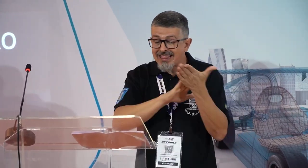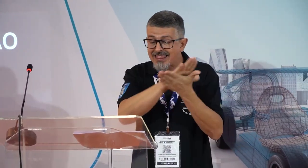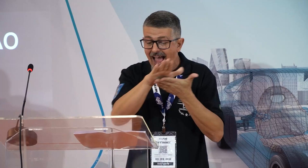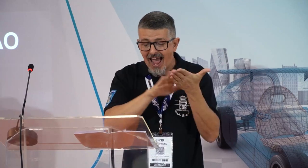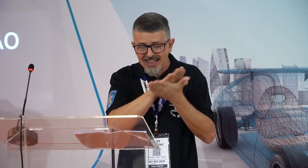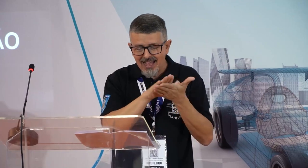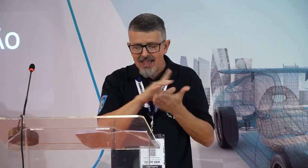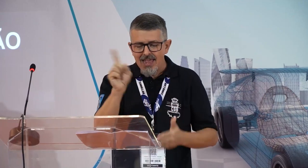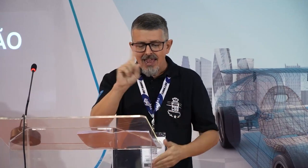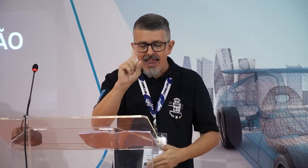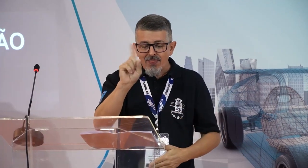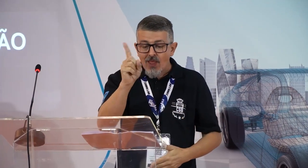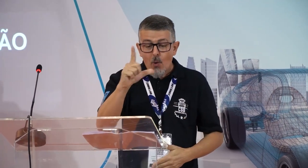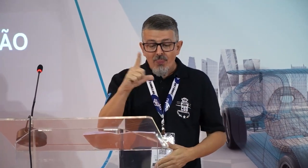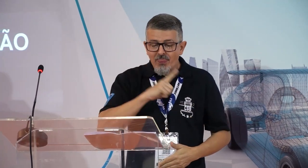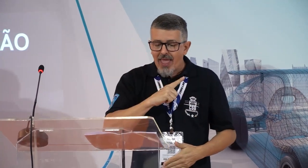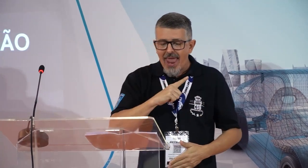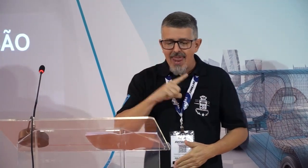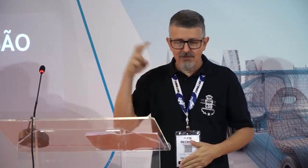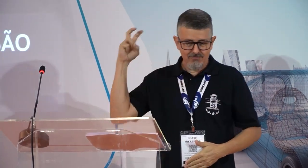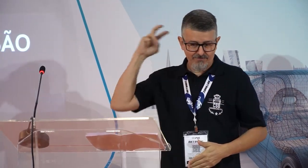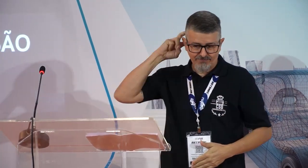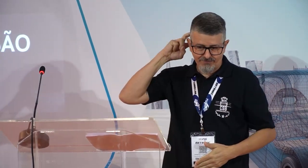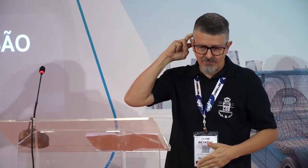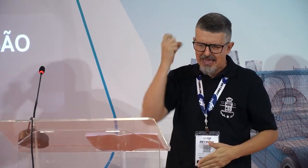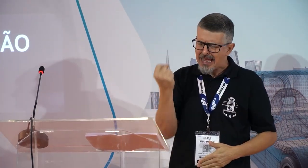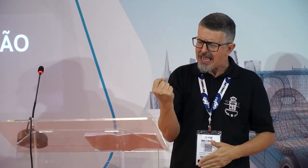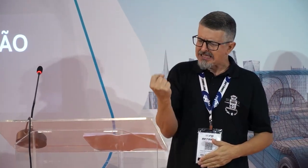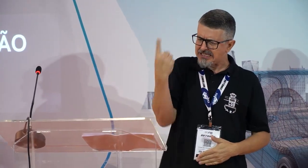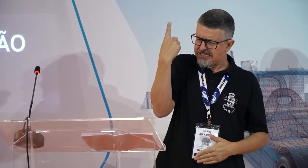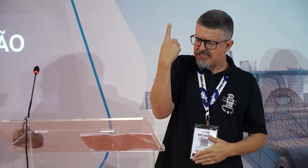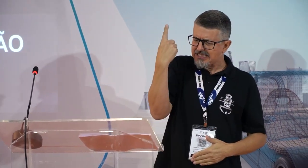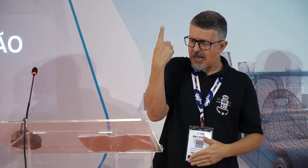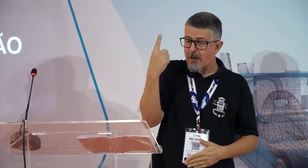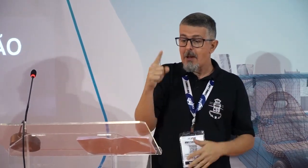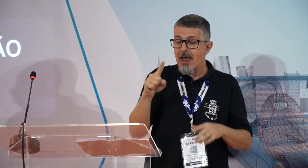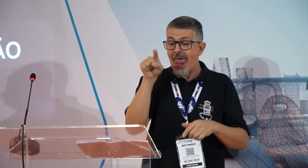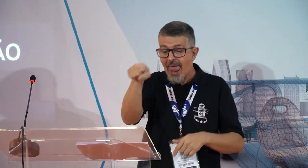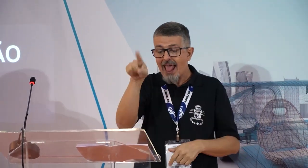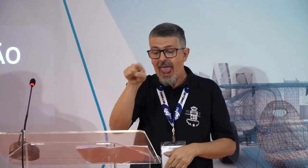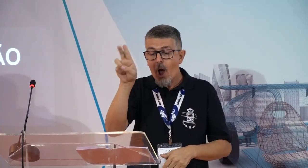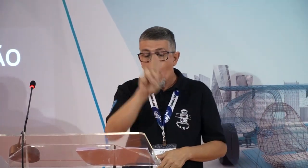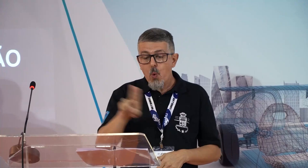Ela não escuta nada. Ela usa um implante esquisito.